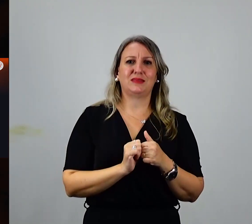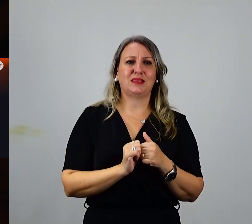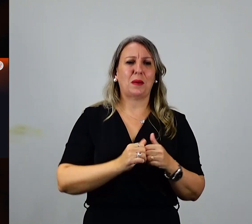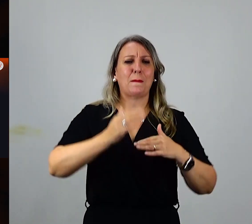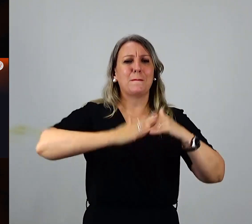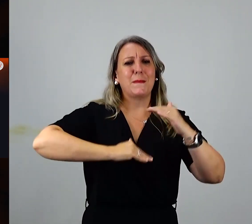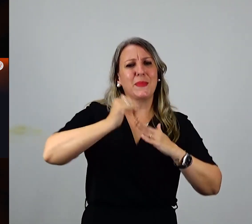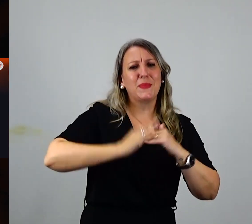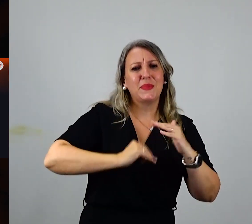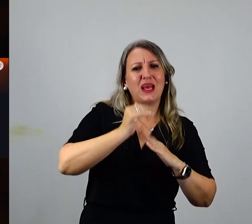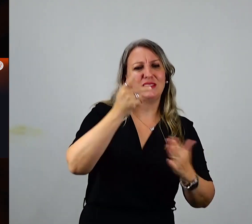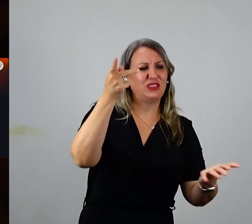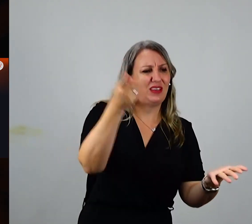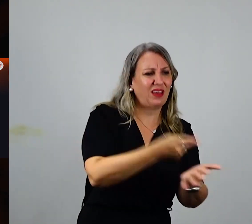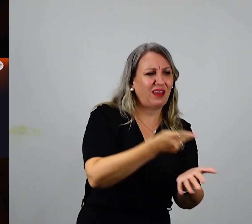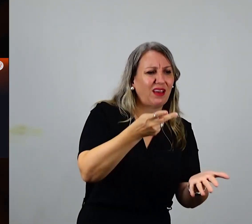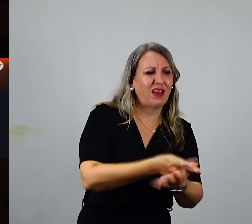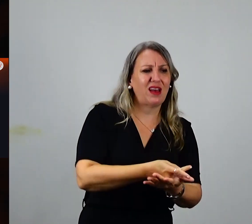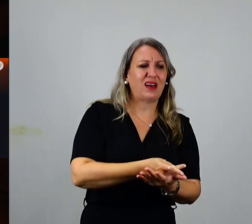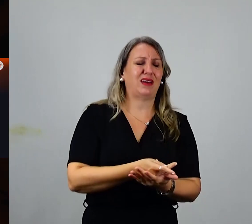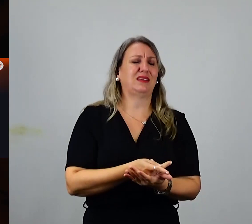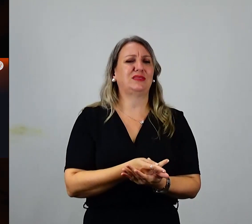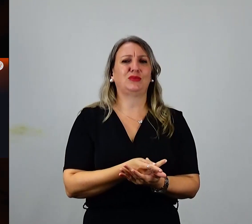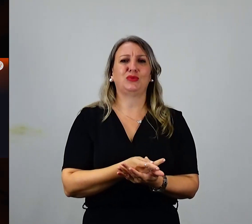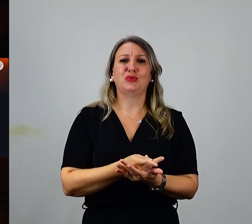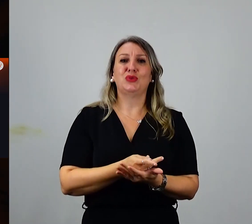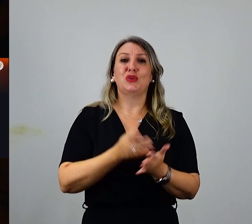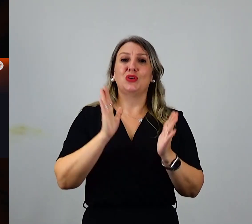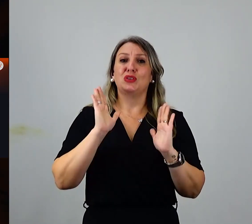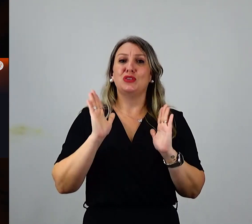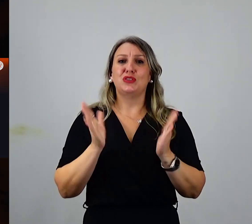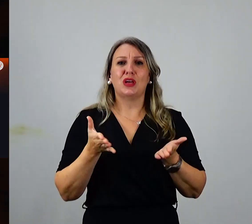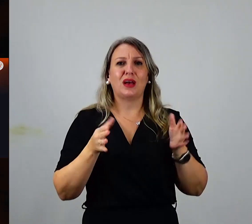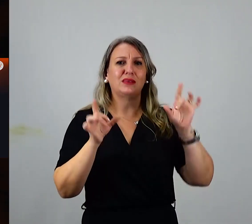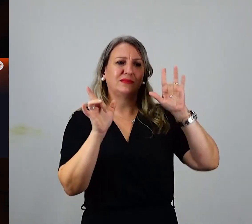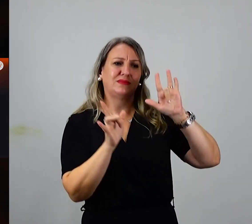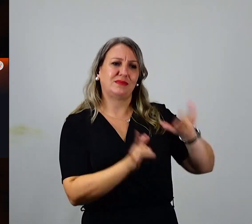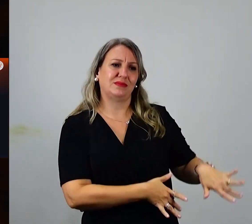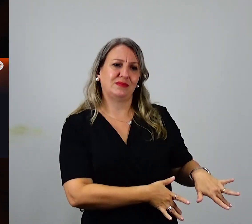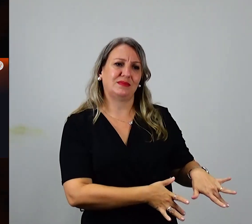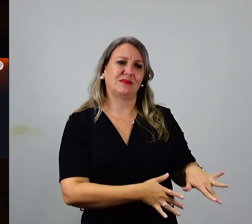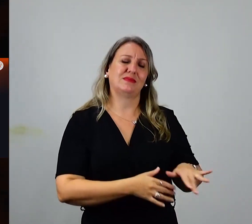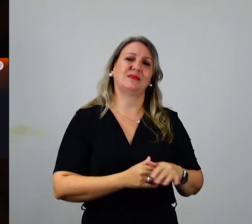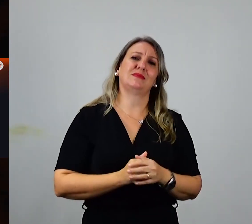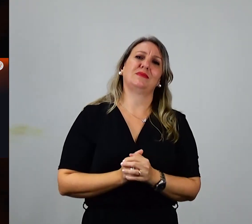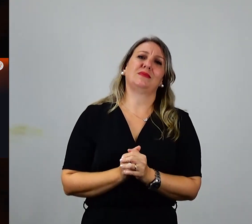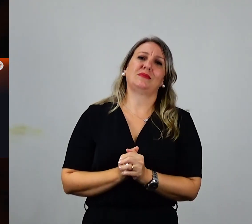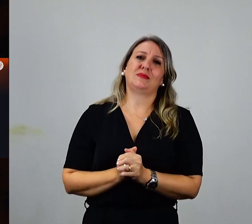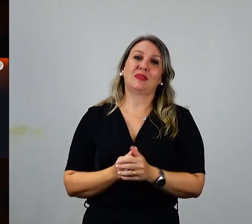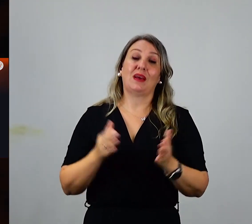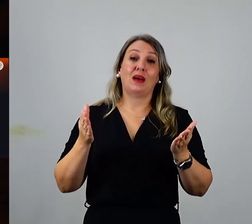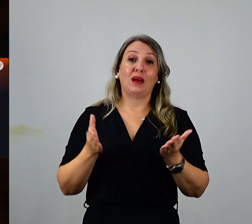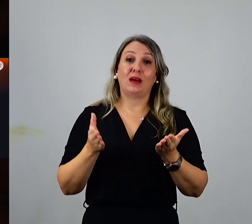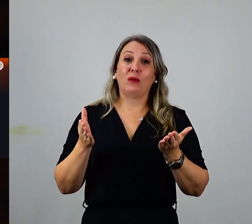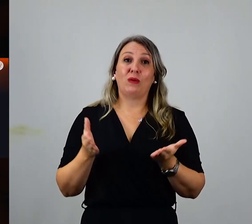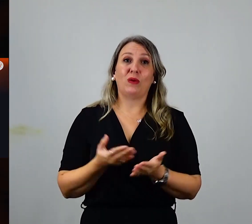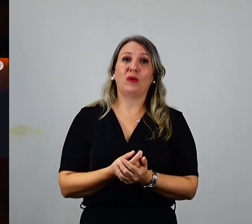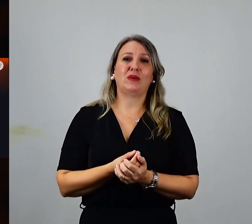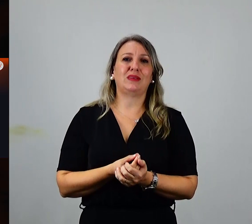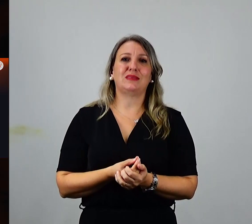práticas, e se revestiram da nova natureza, do novo homem, que se renova para o pleno